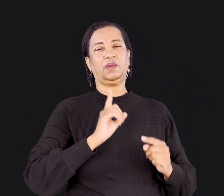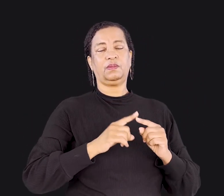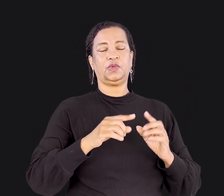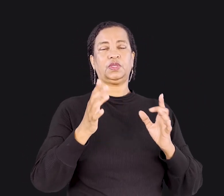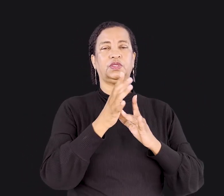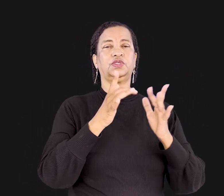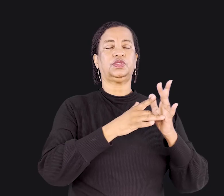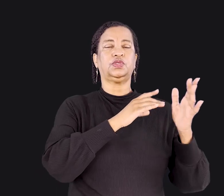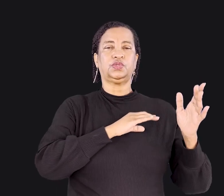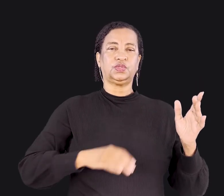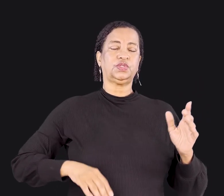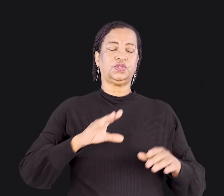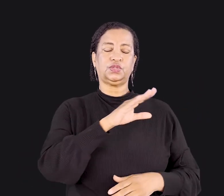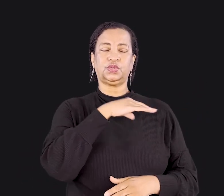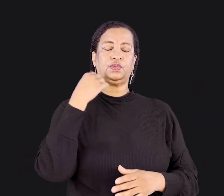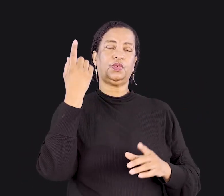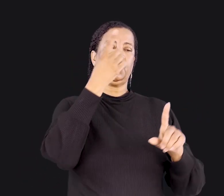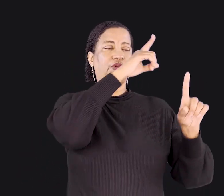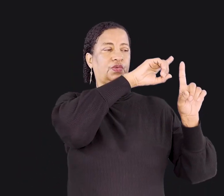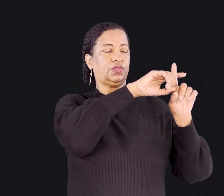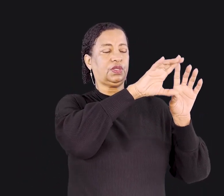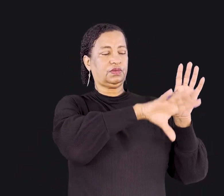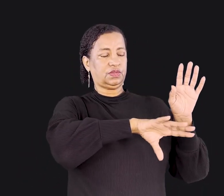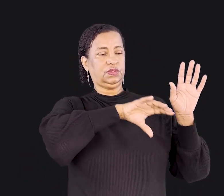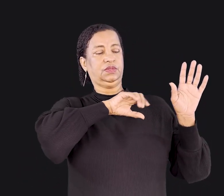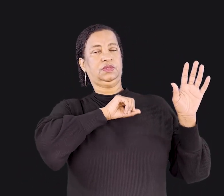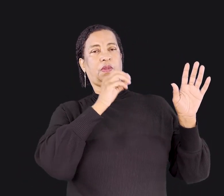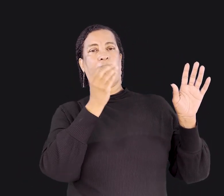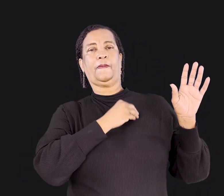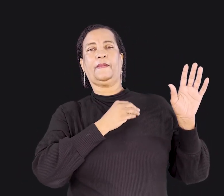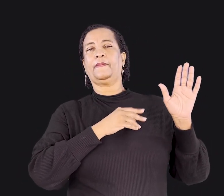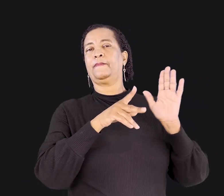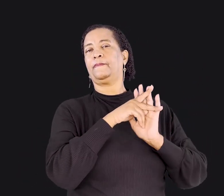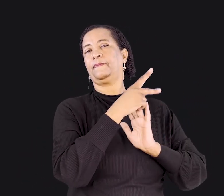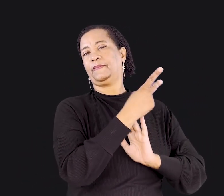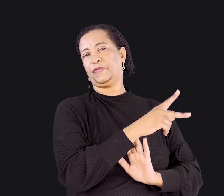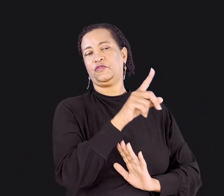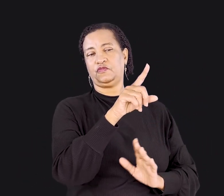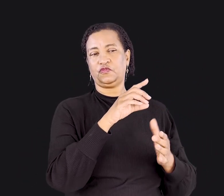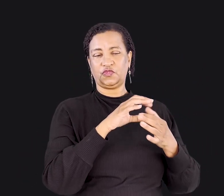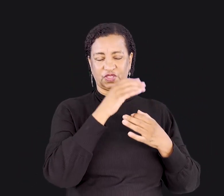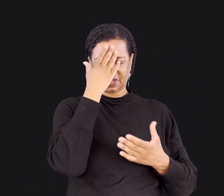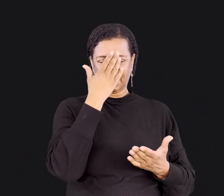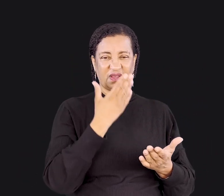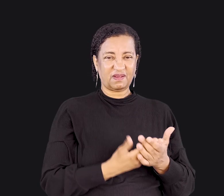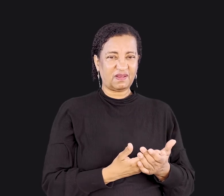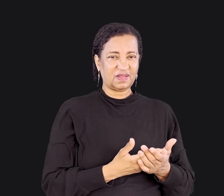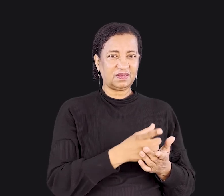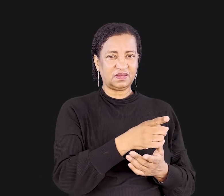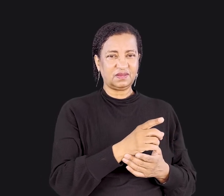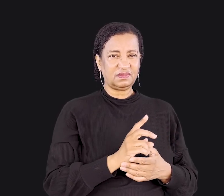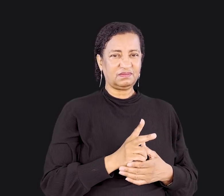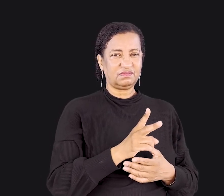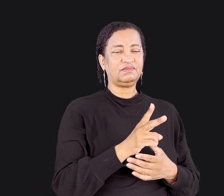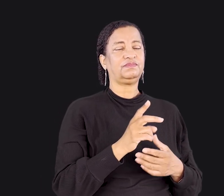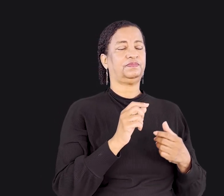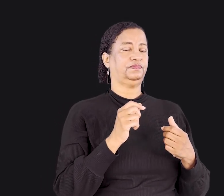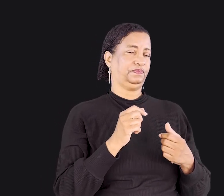Cristo morreu na cruz e ele tomou para si os pecados. Você vai deixar de acreditar nisso? Não vai